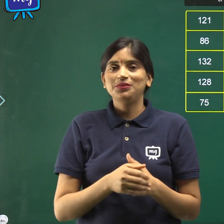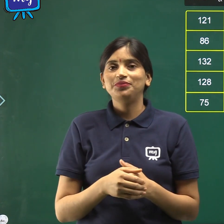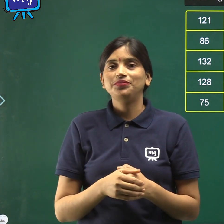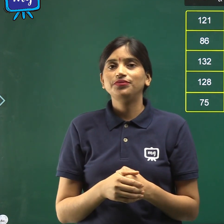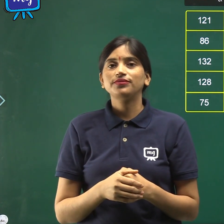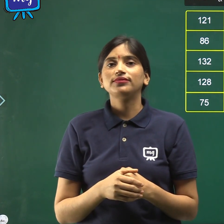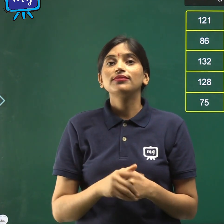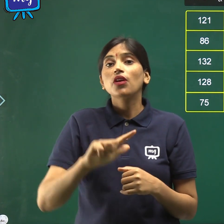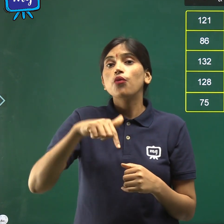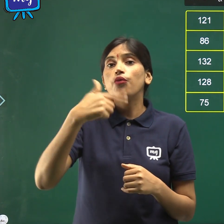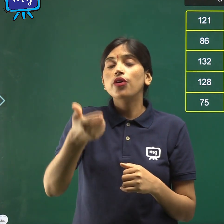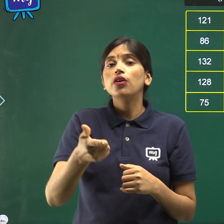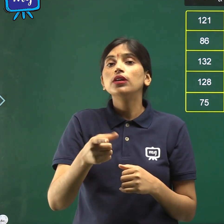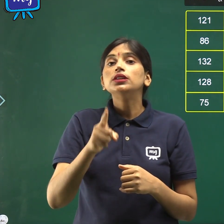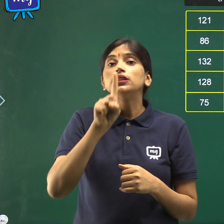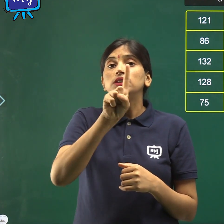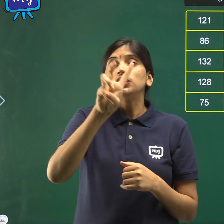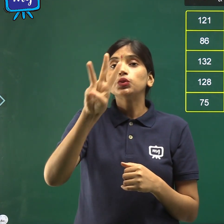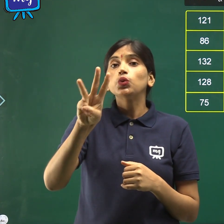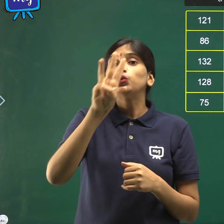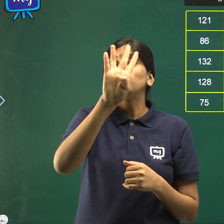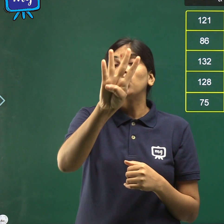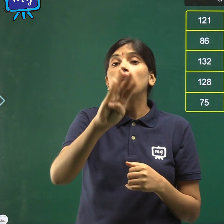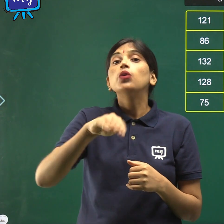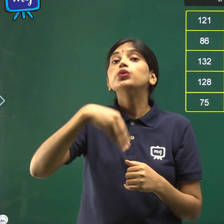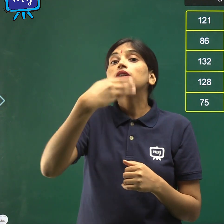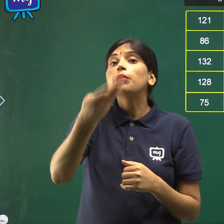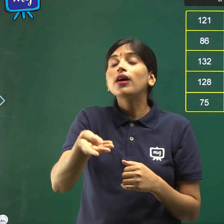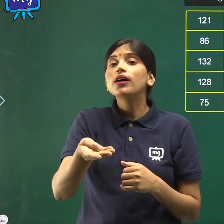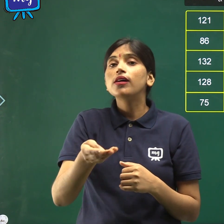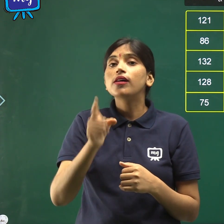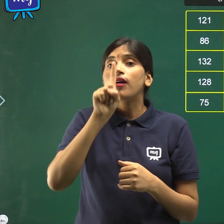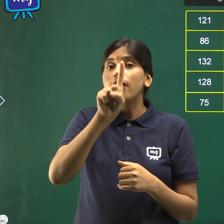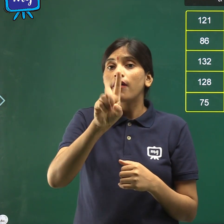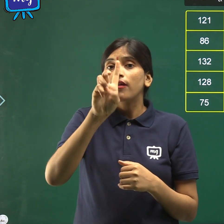133, फिर 134, उसके बाद